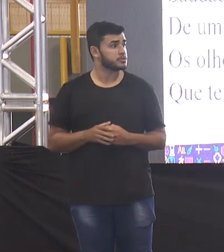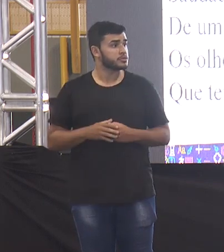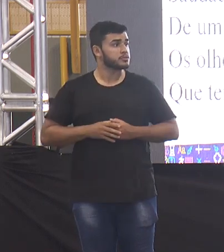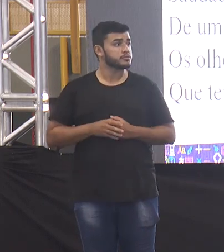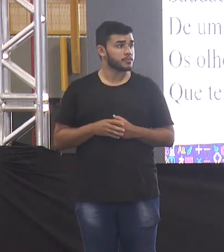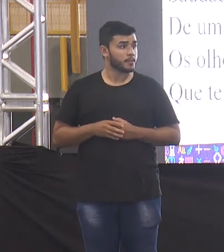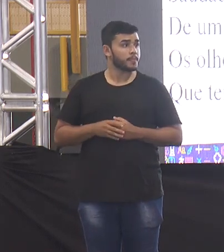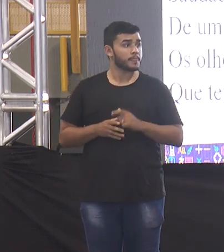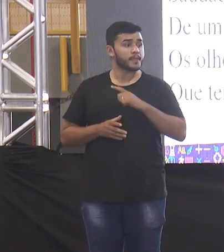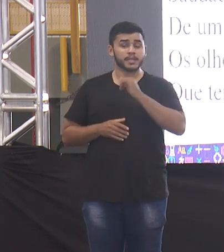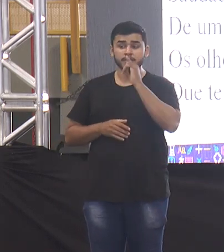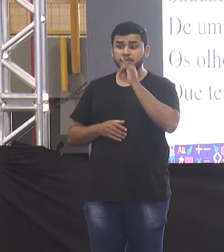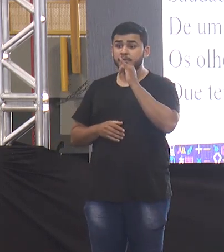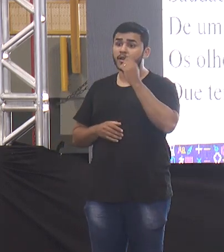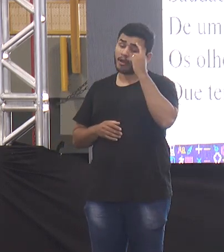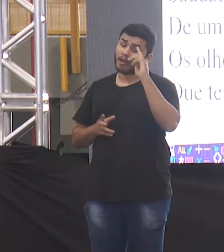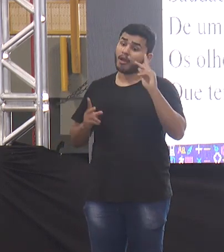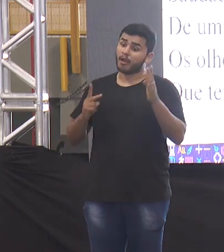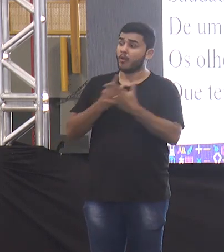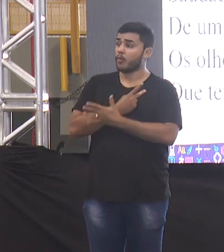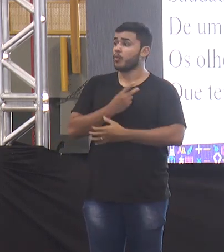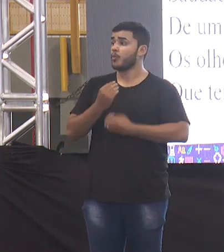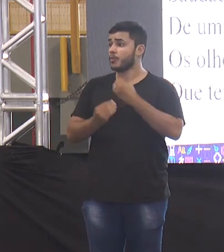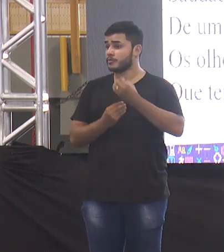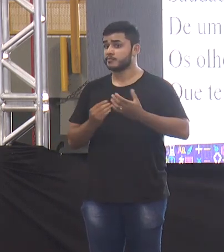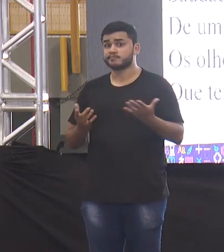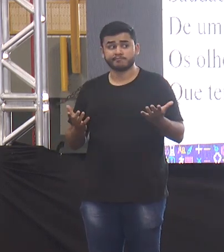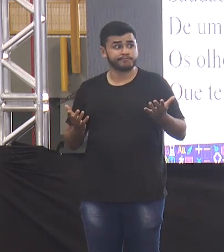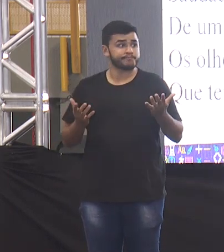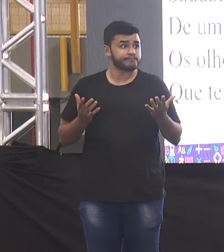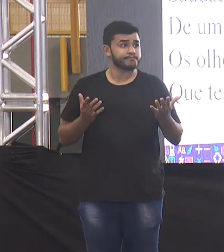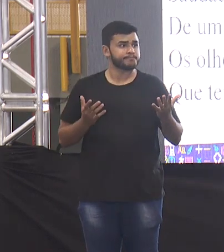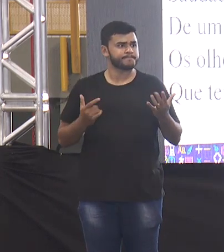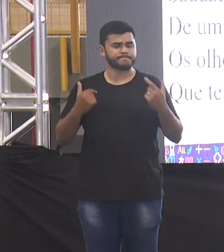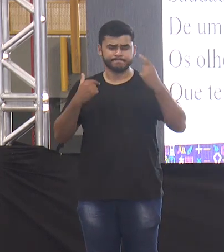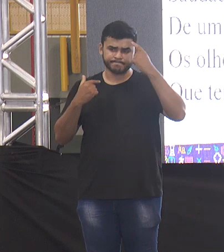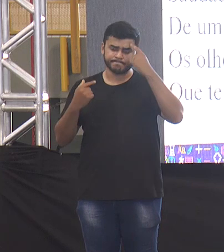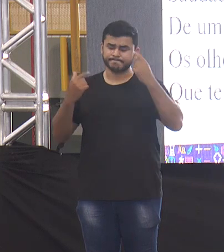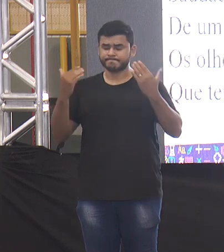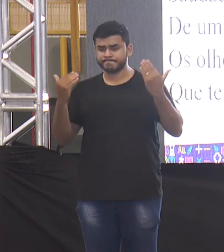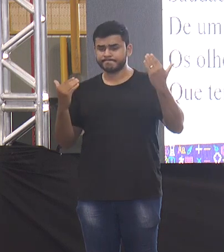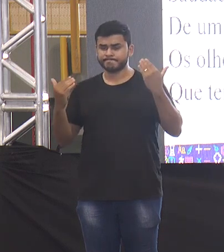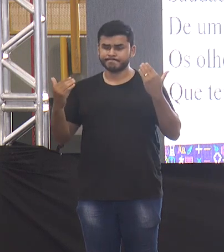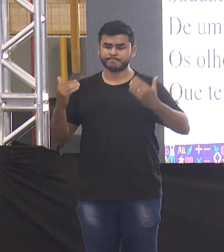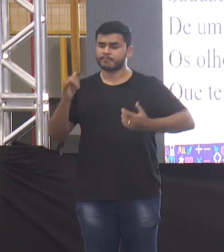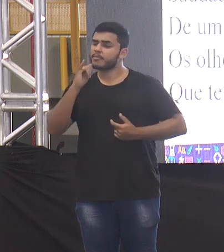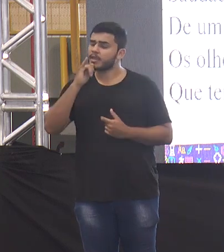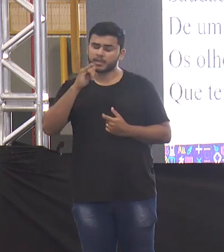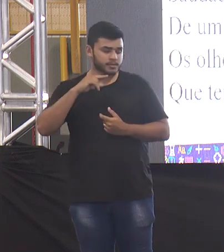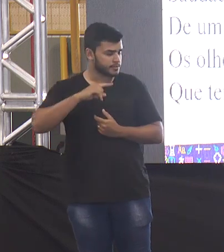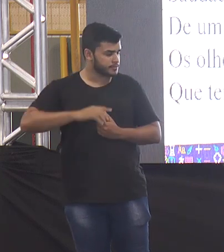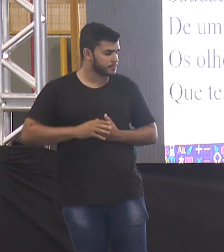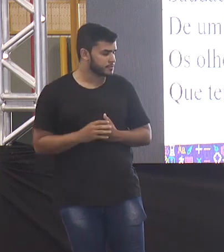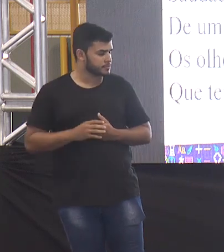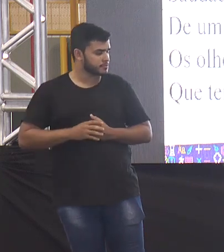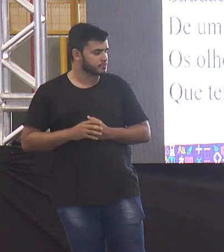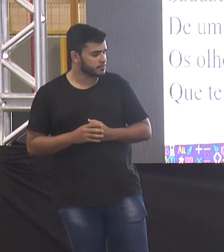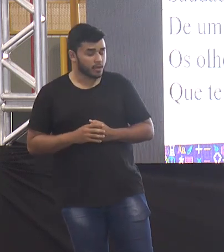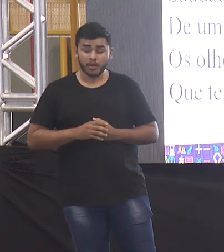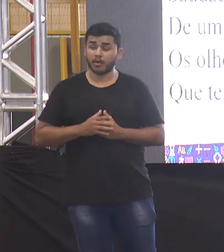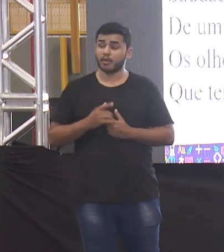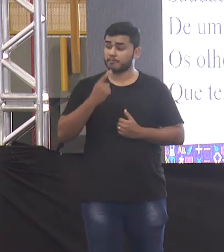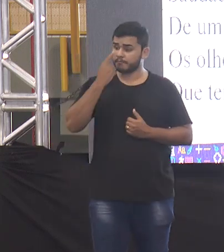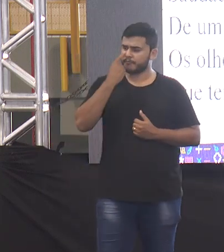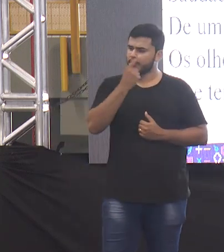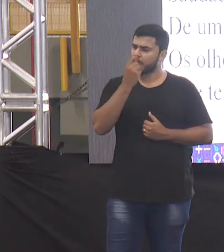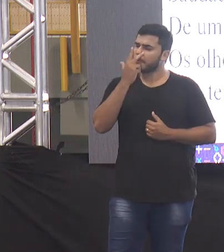E às vezes ele precisa conciliar certas coisas que aparentemente se contradizem. Olha esse poema. Qual é a imagem que